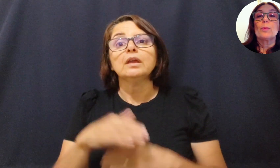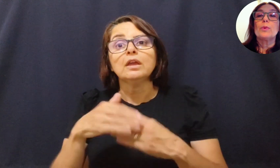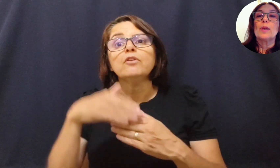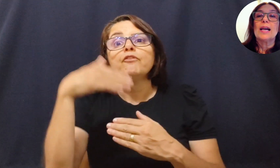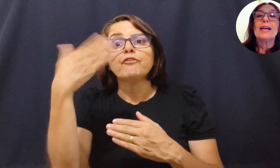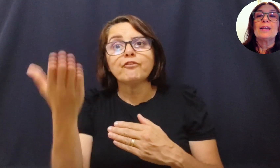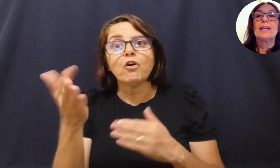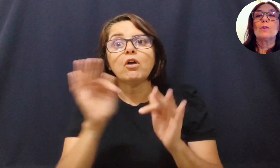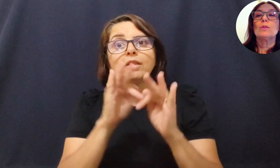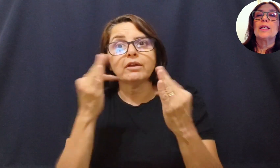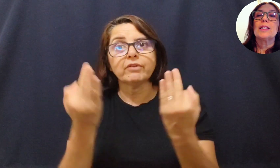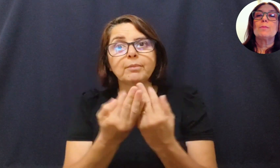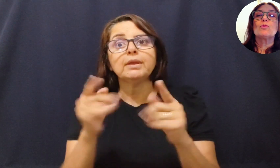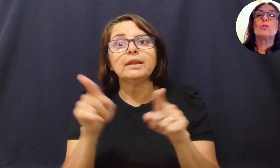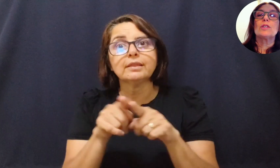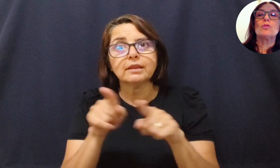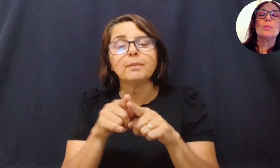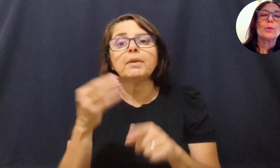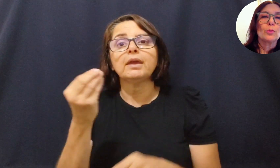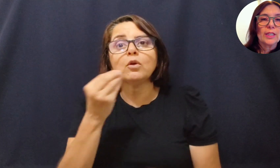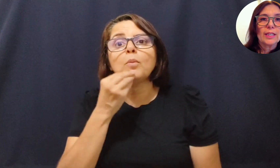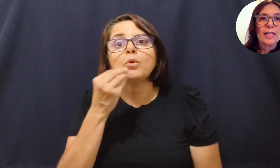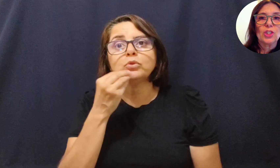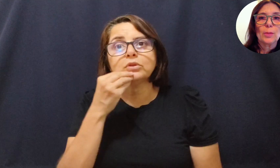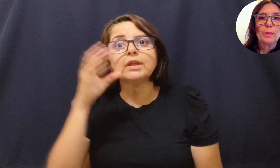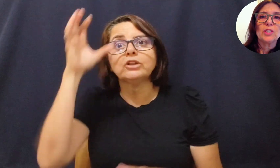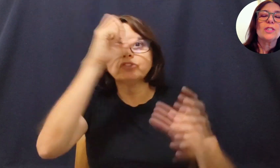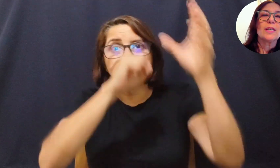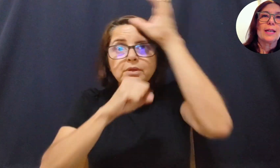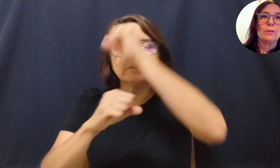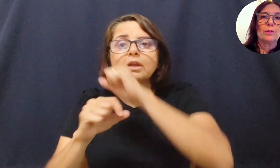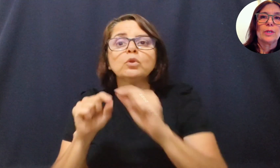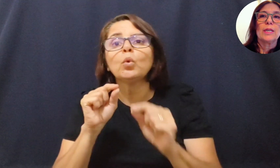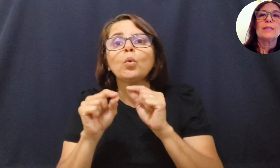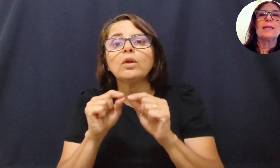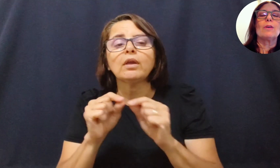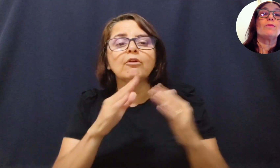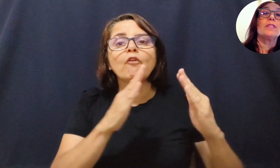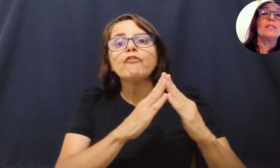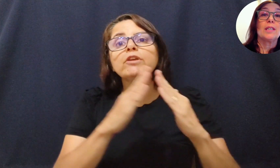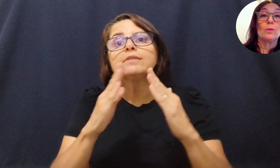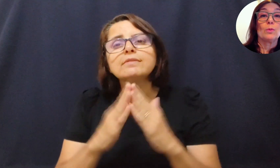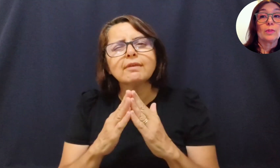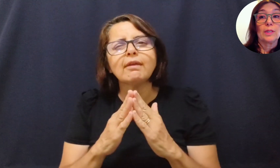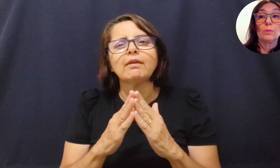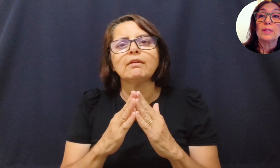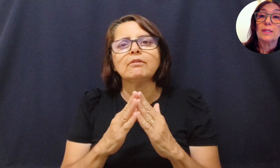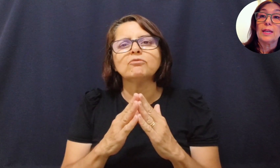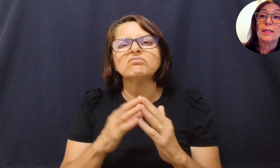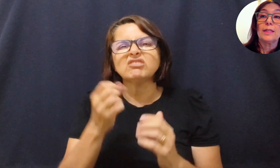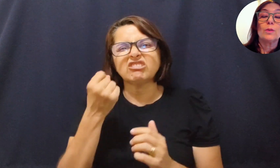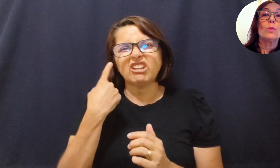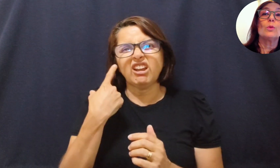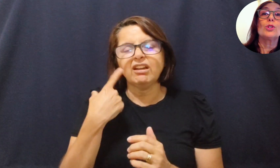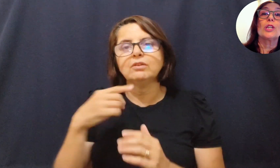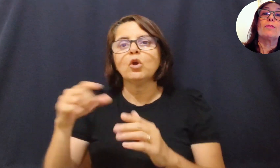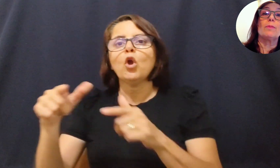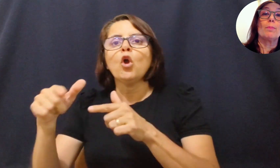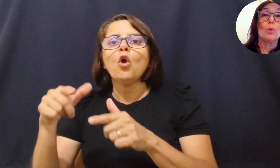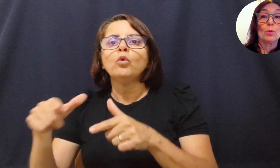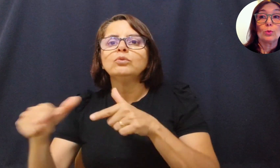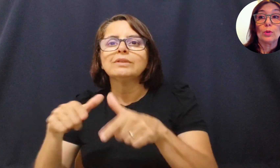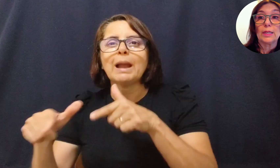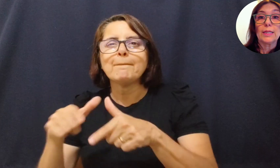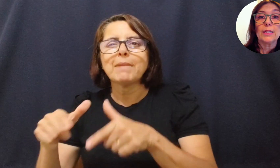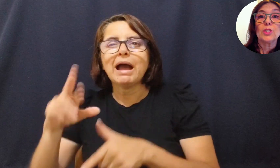Além do próprio lar, encontraremos outras oportunidades de aprendizado. Será o vizinho um tanto excêntrico, o